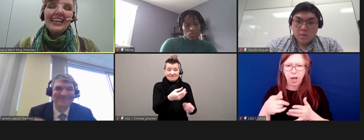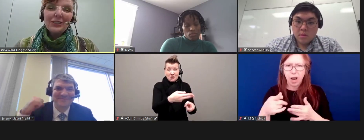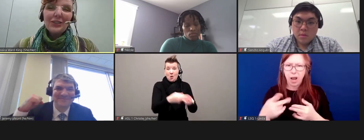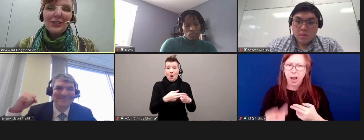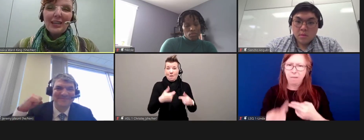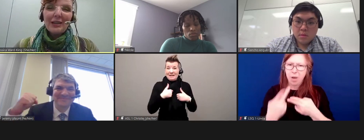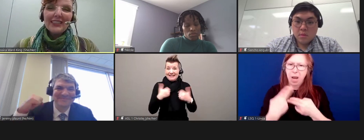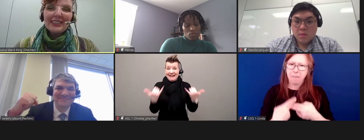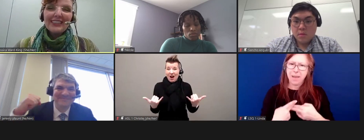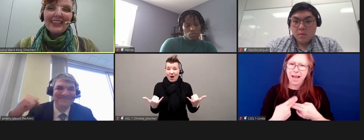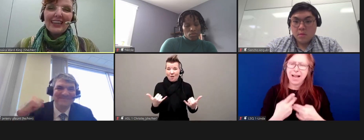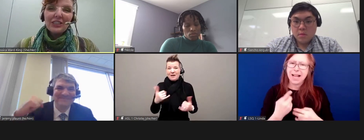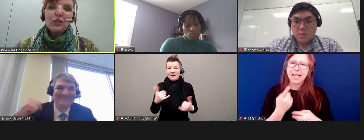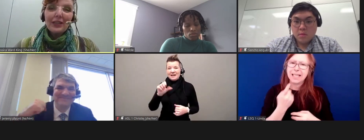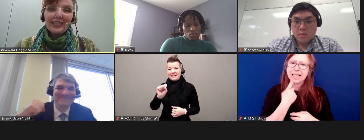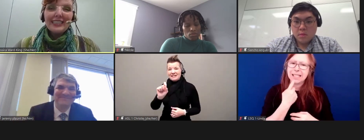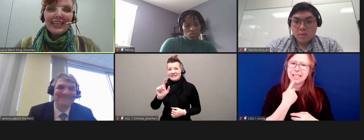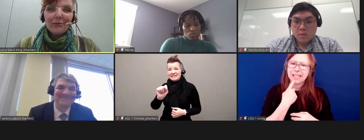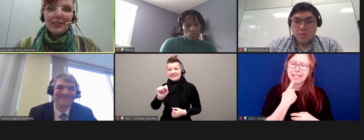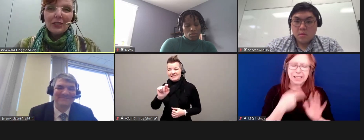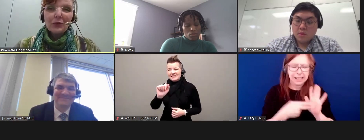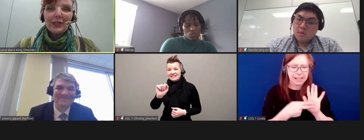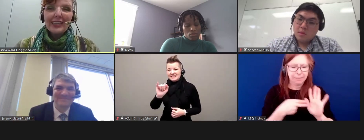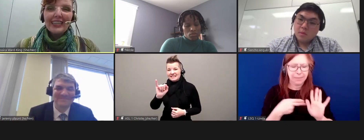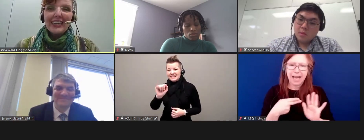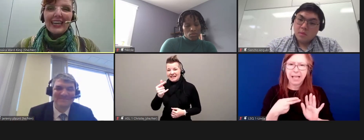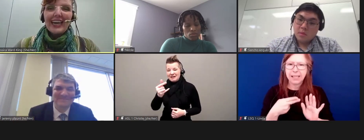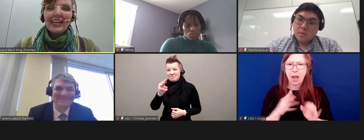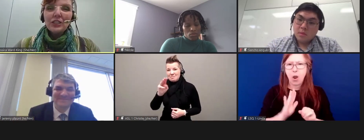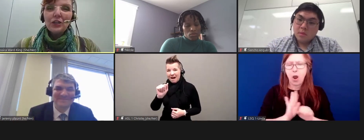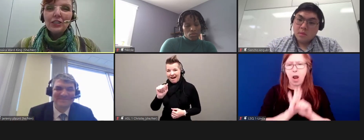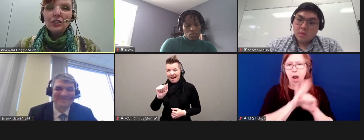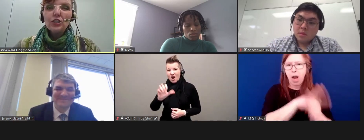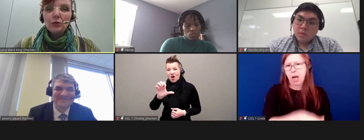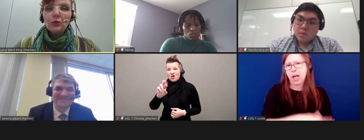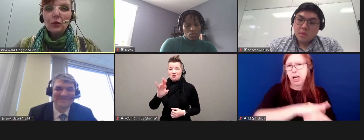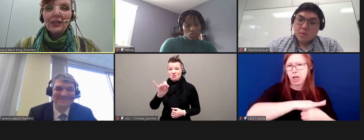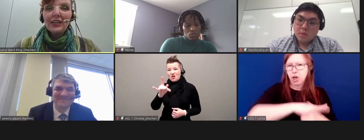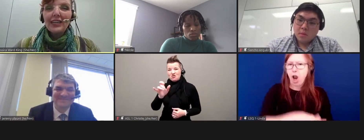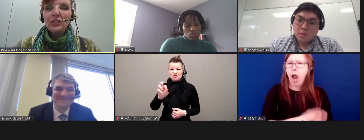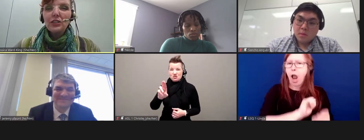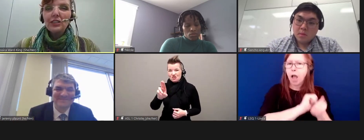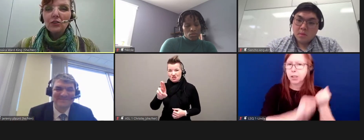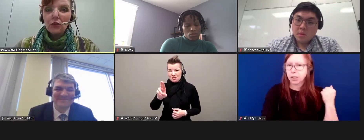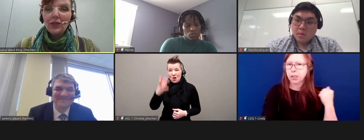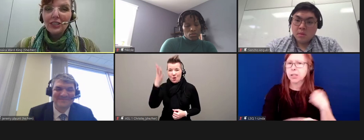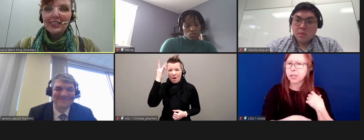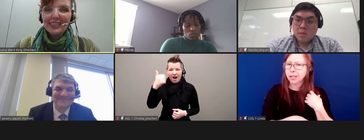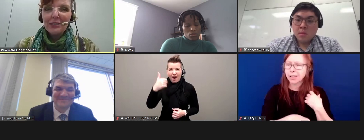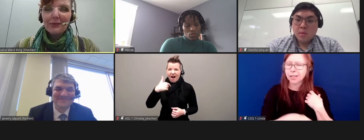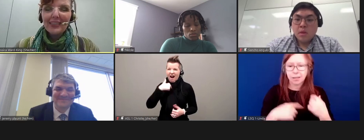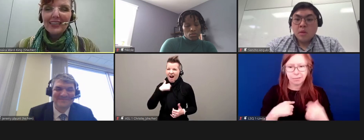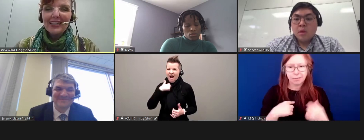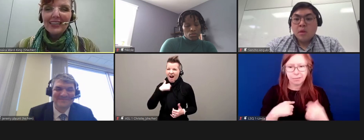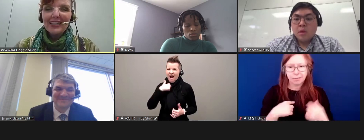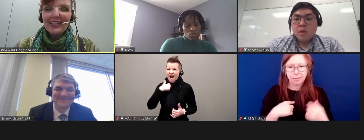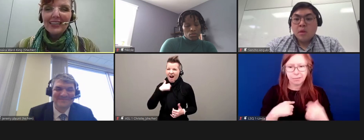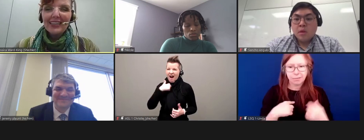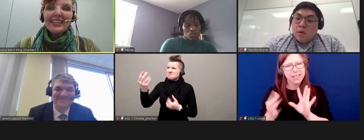qui a écrasé la stigmatisation. Et là, j'ai commencé à raconter mon histoire et à faire ce